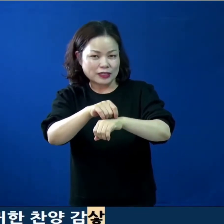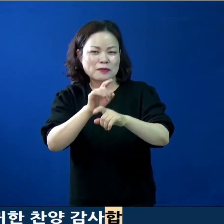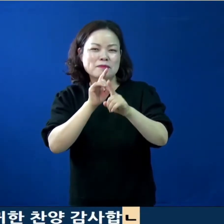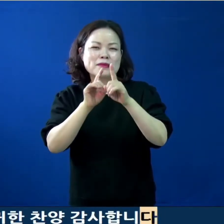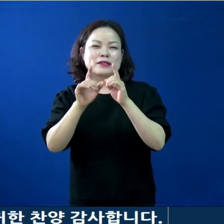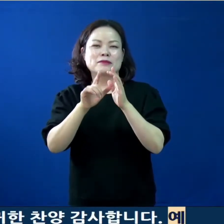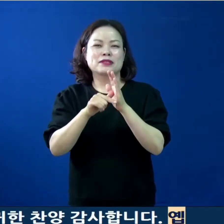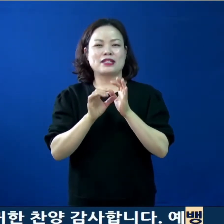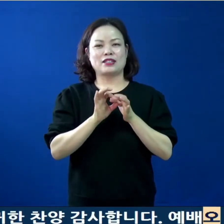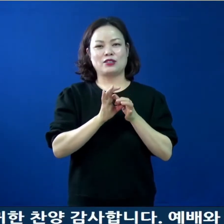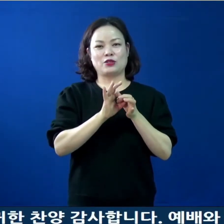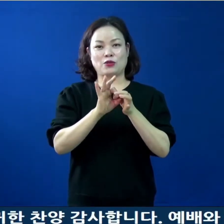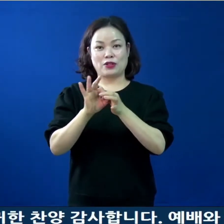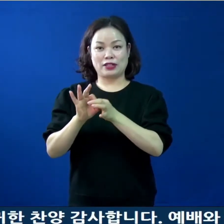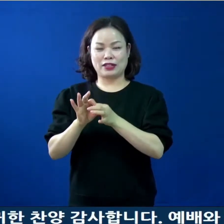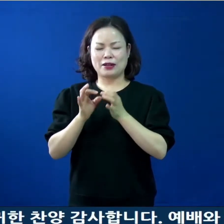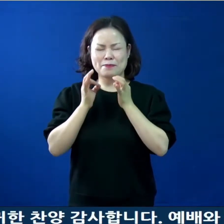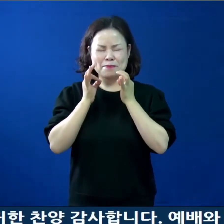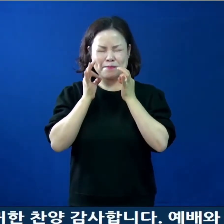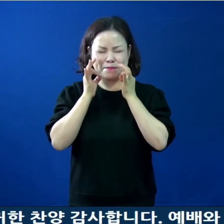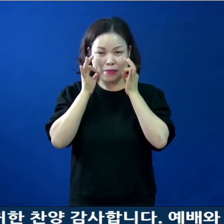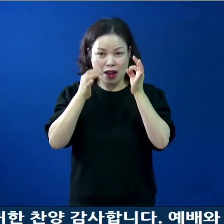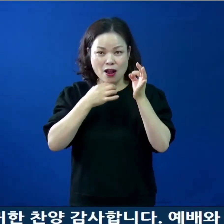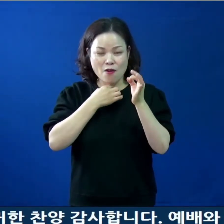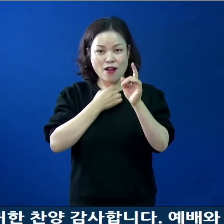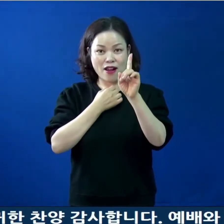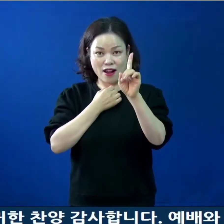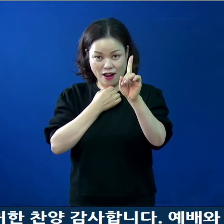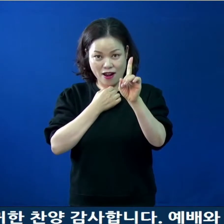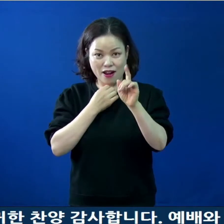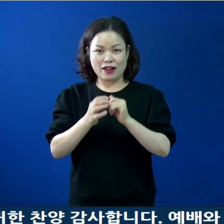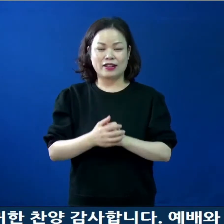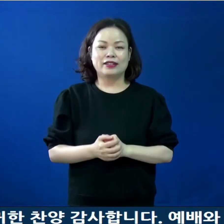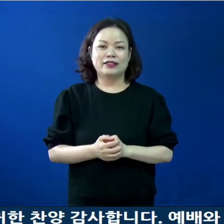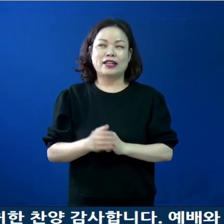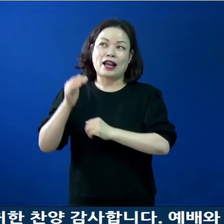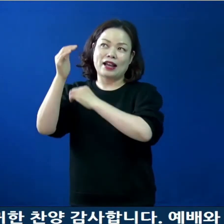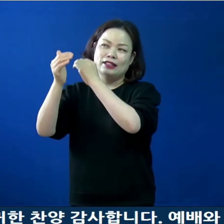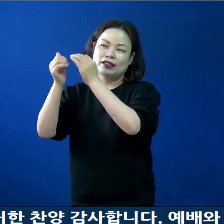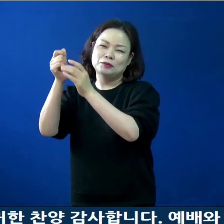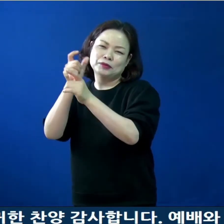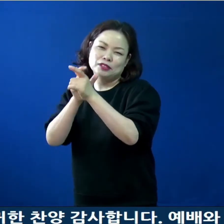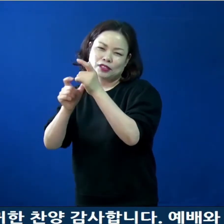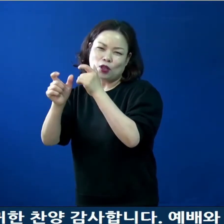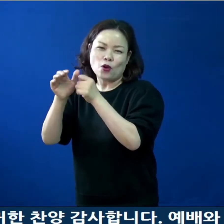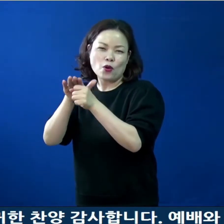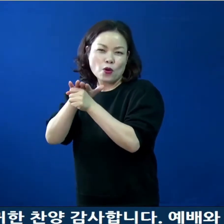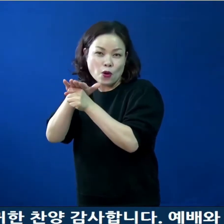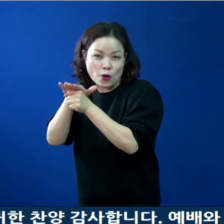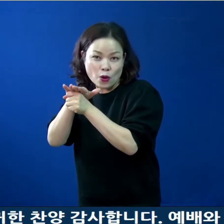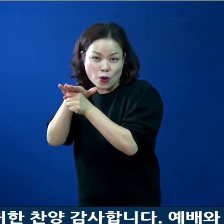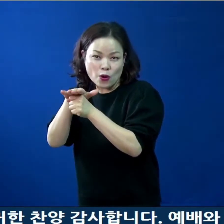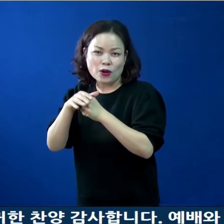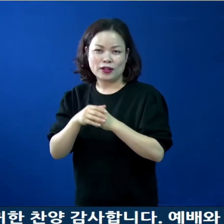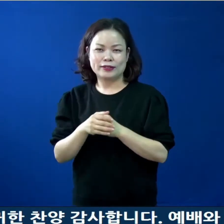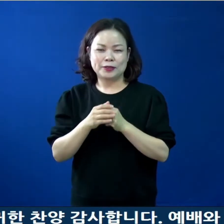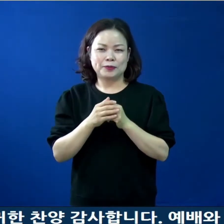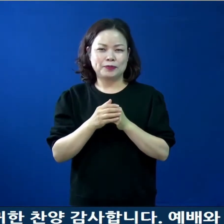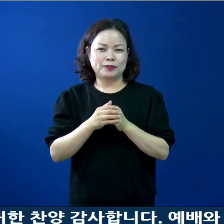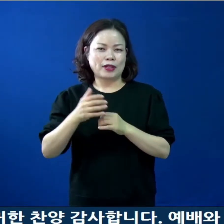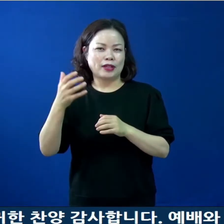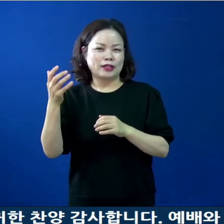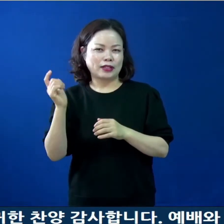말씀 시간을 통해서 간절히 원하는 한 가지가 있다면 하나님을 더 사랑하게 되는 것입니다. 그래서